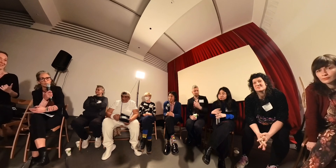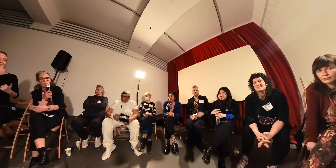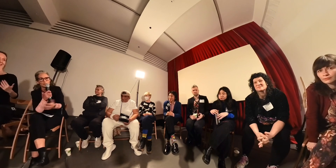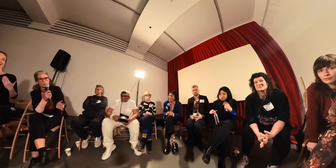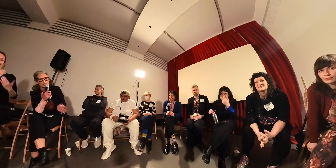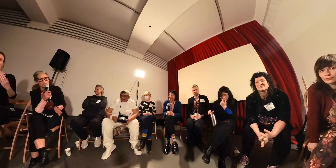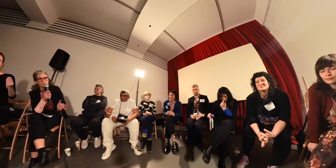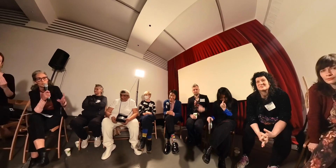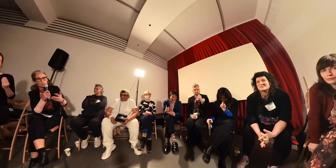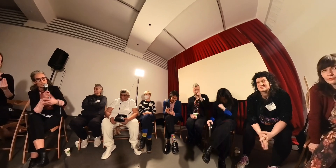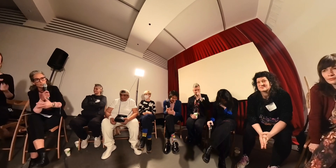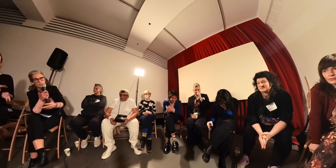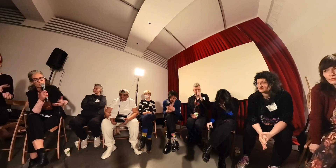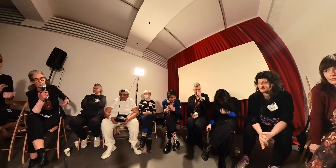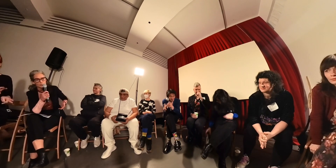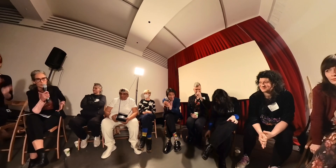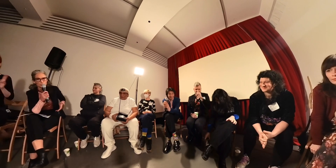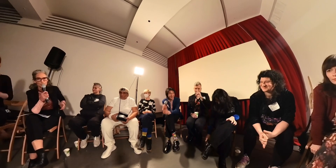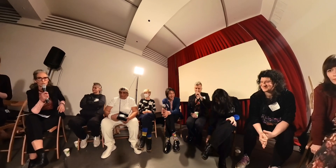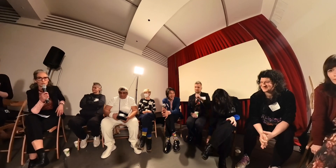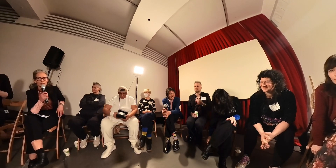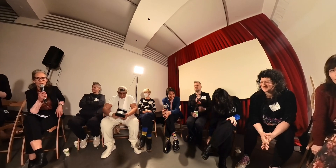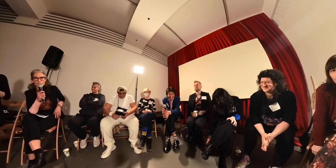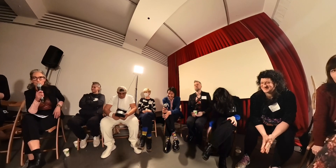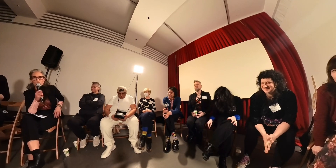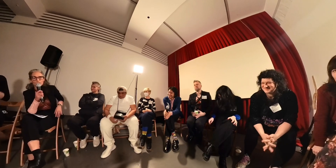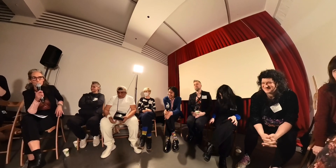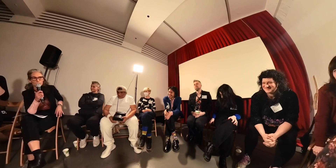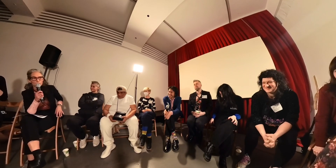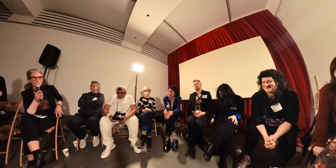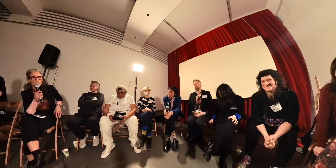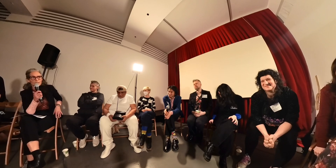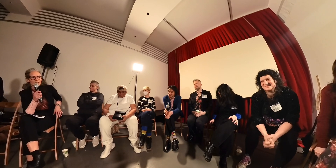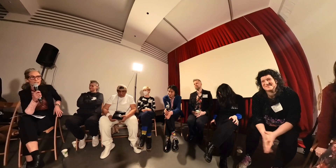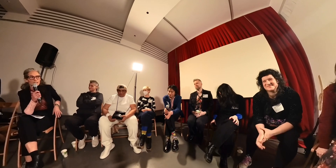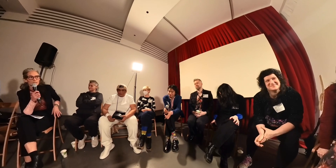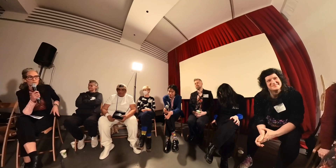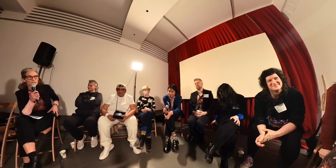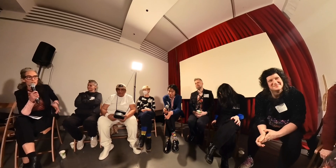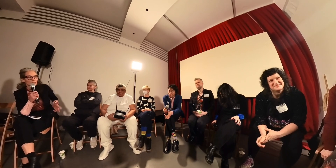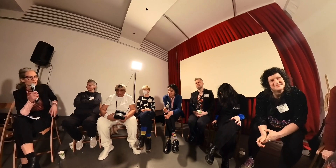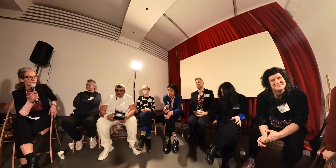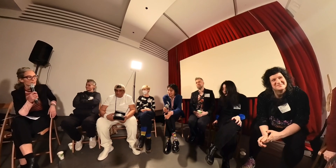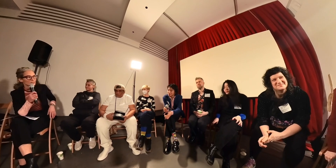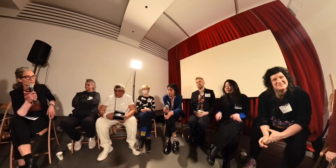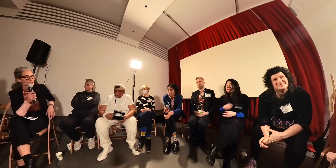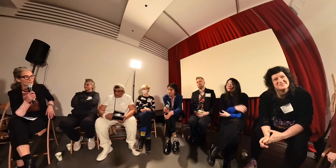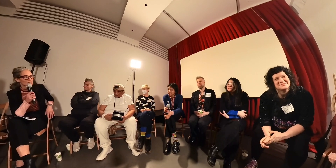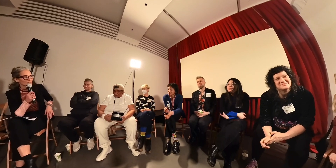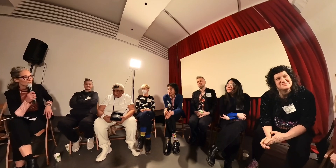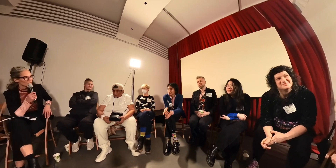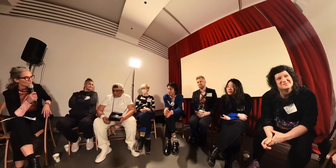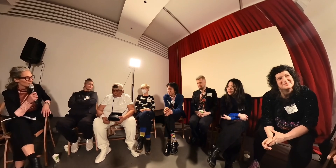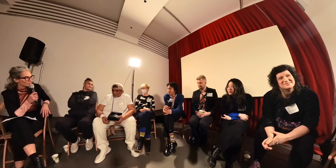přesunout k té participaci, aby jsme aspoň maličko se dotkli tady toho tématu, a to bych se chtěla